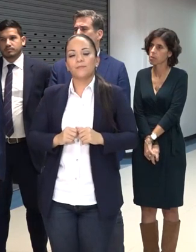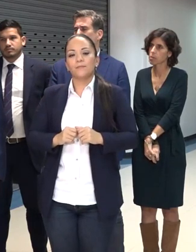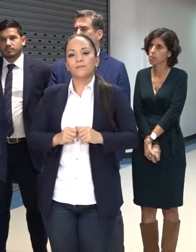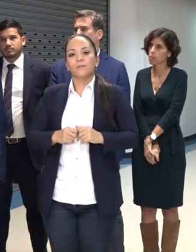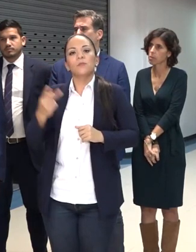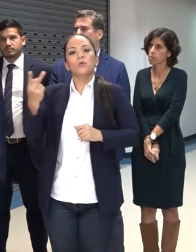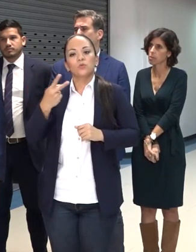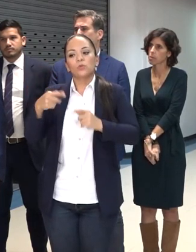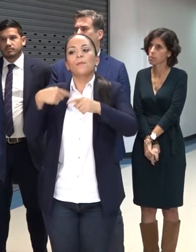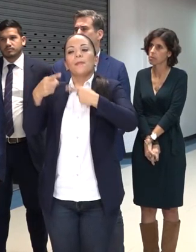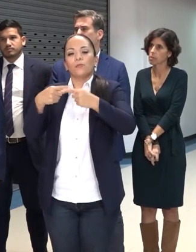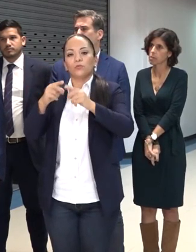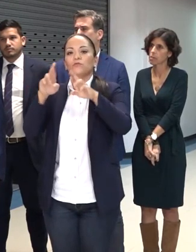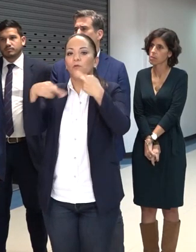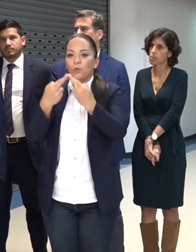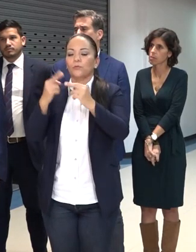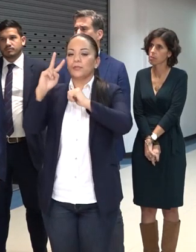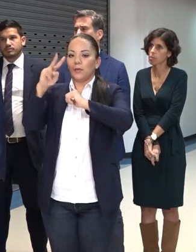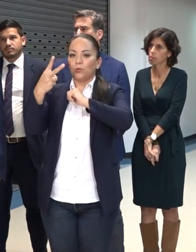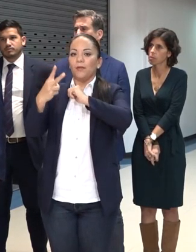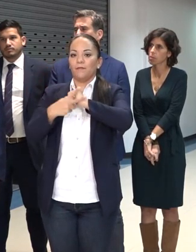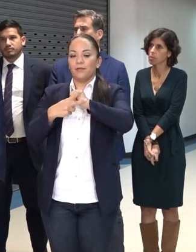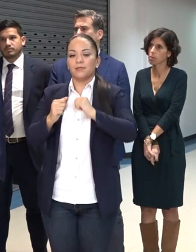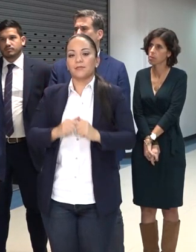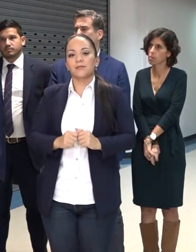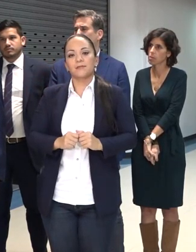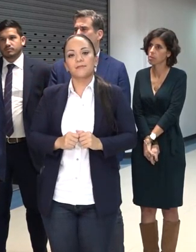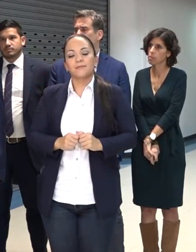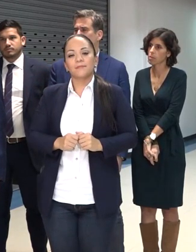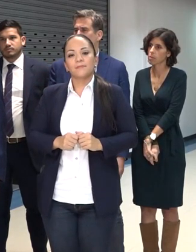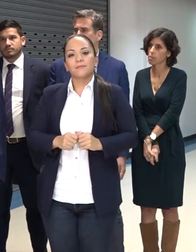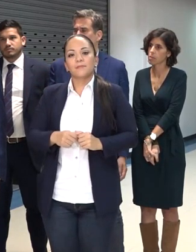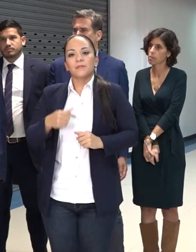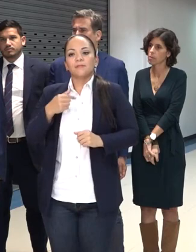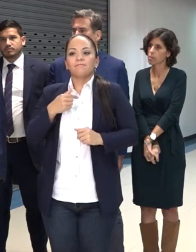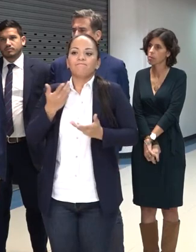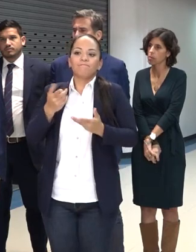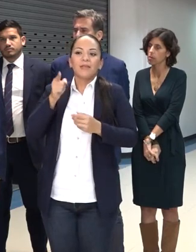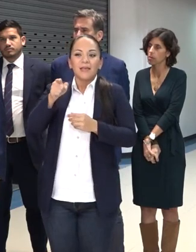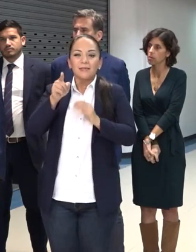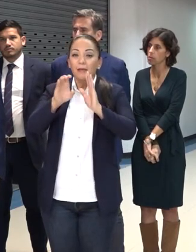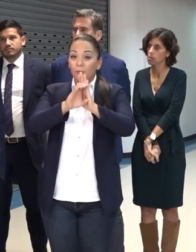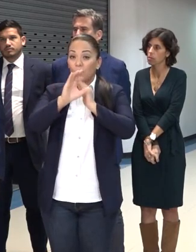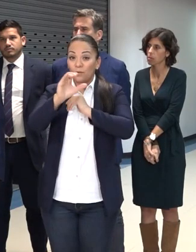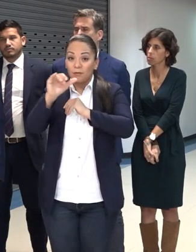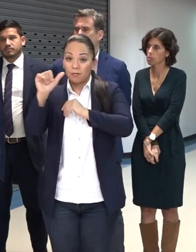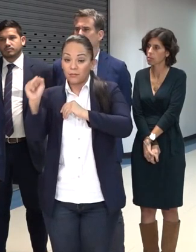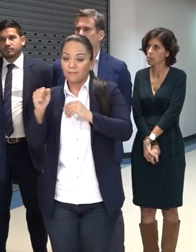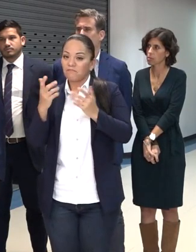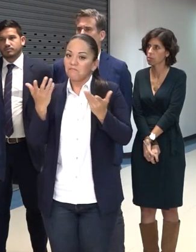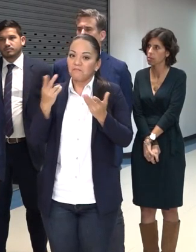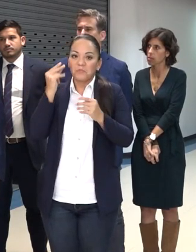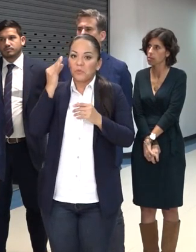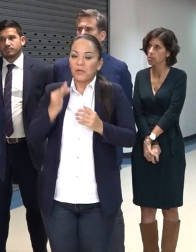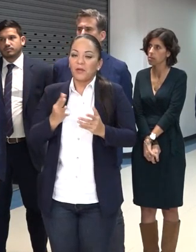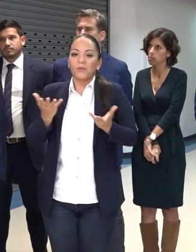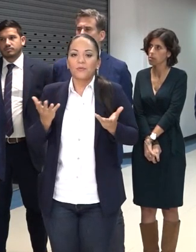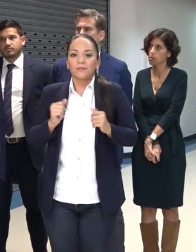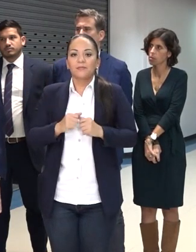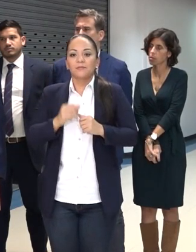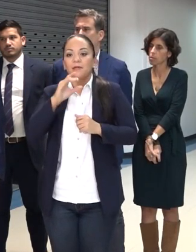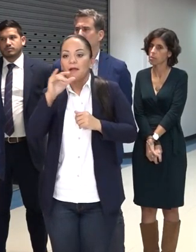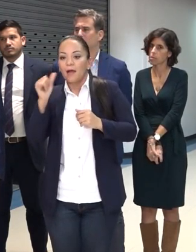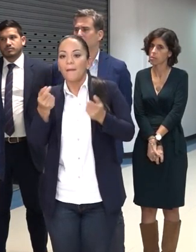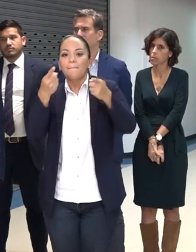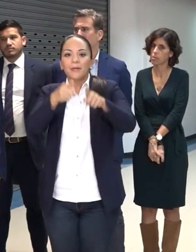quedamos a tener una segunda conversación. Entonces yo no creo que se deba ser el ejemplo para decir, como la caja